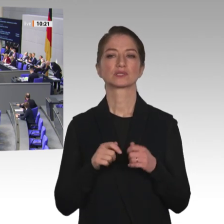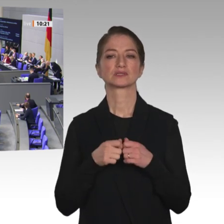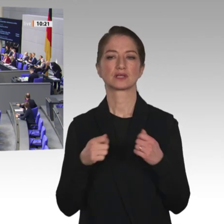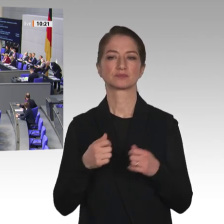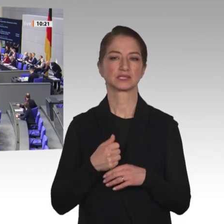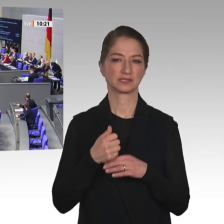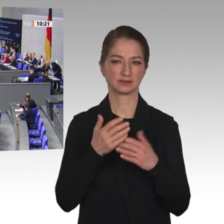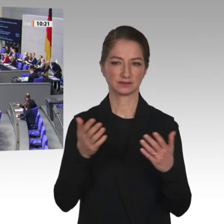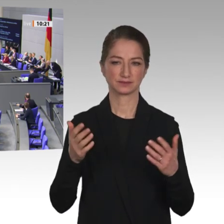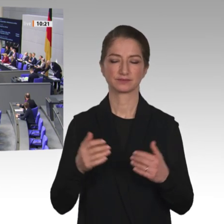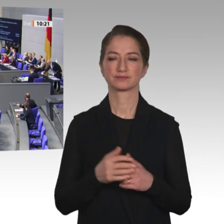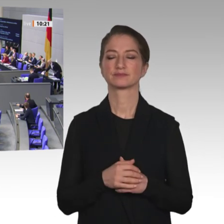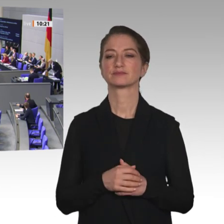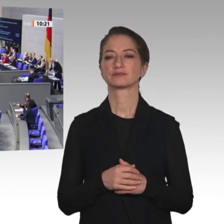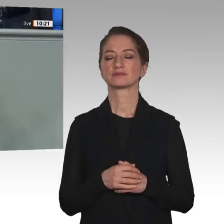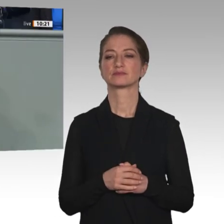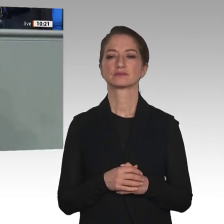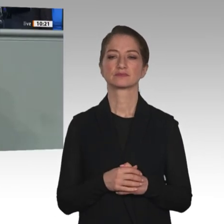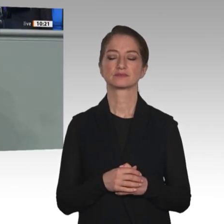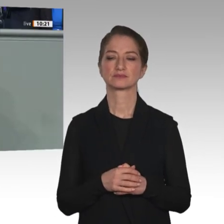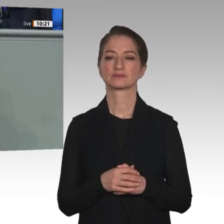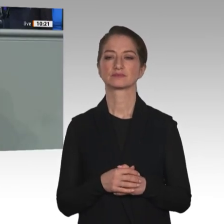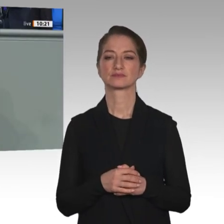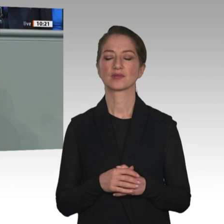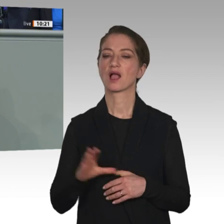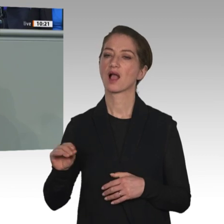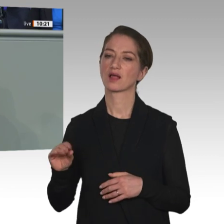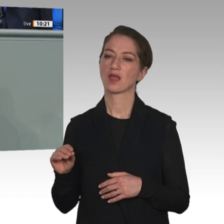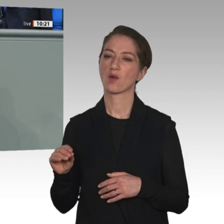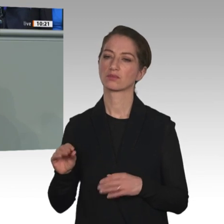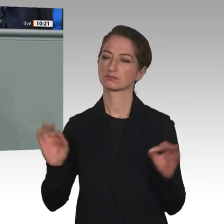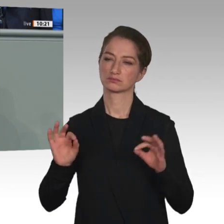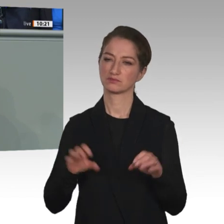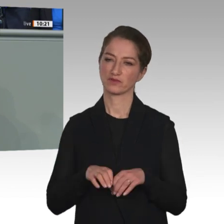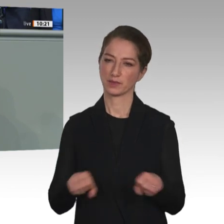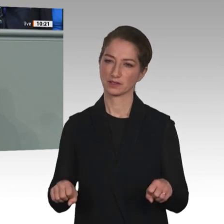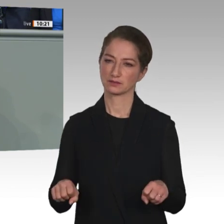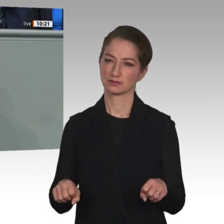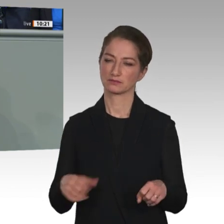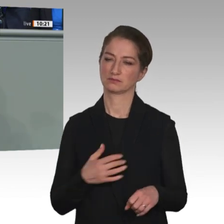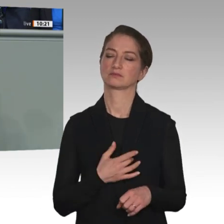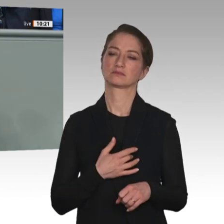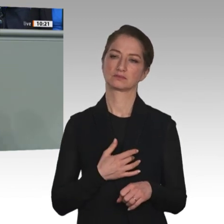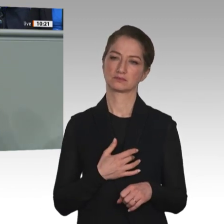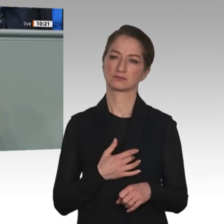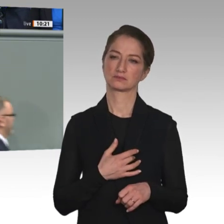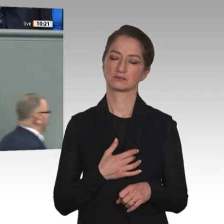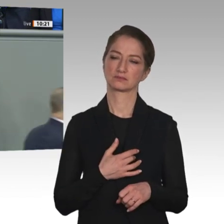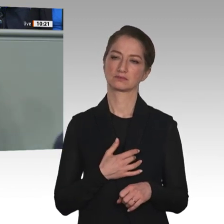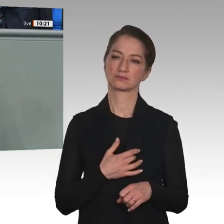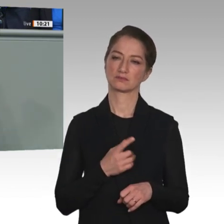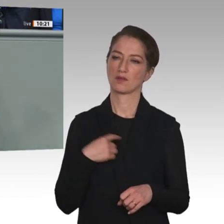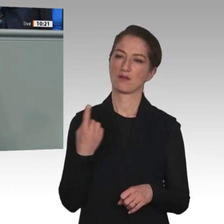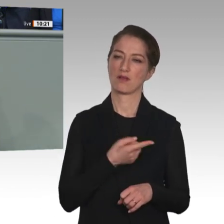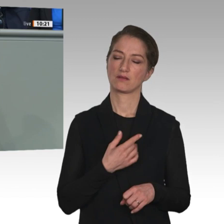von Hanau macht uns tief betroffen und unser Mitgefühl, unsere Gedanken, unsere Anteilnahme sind